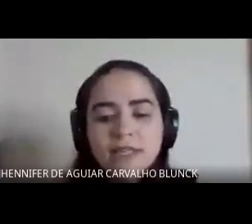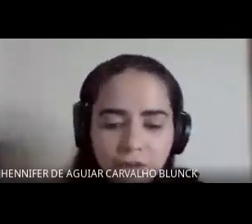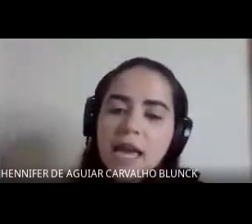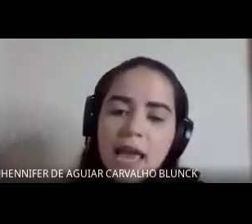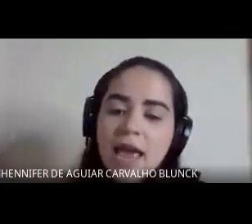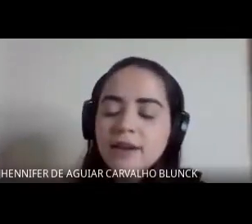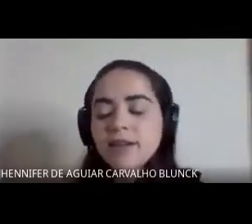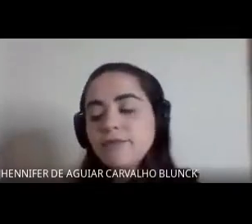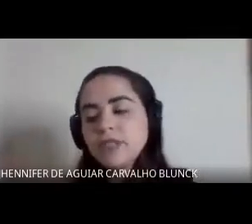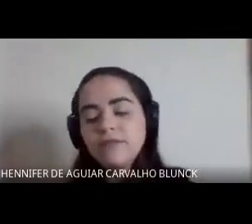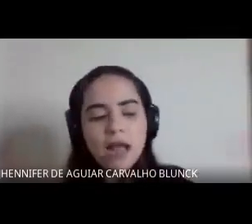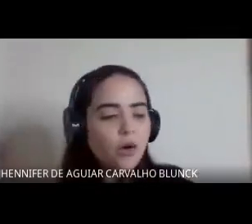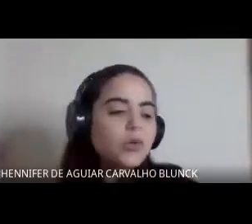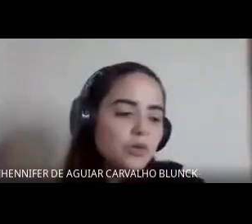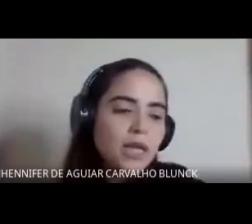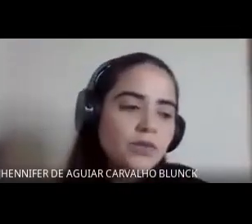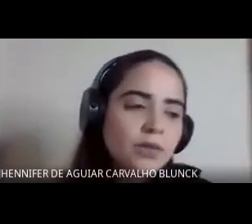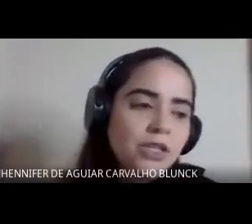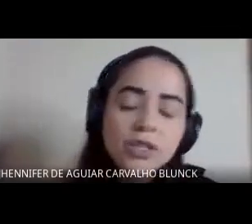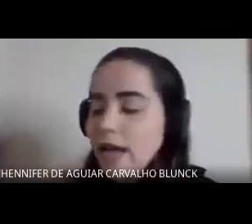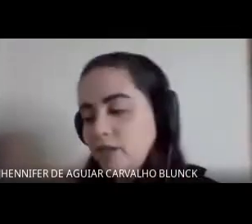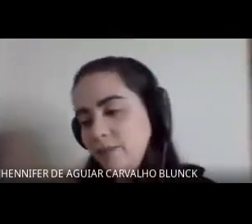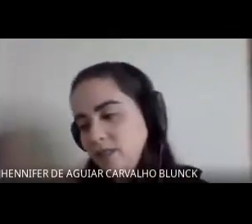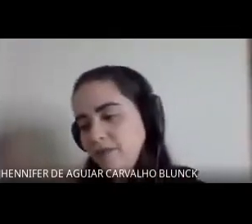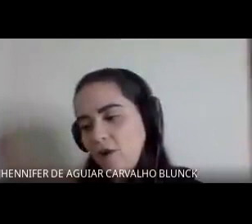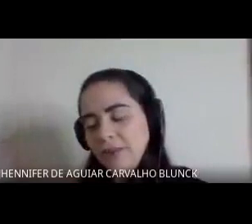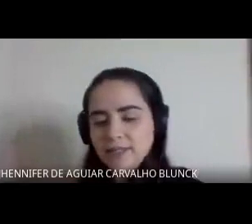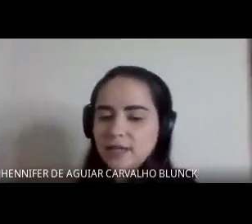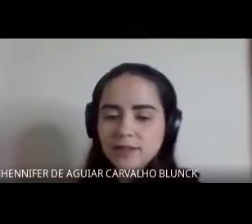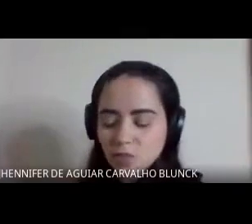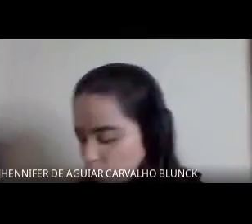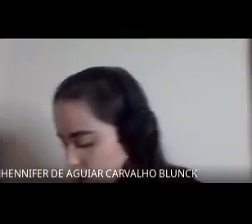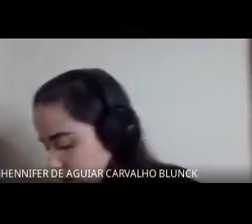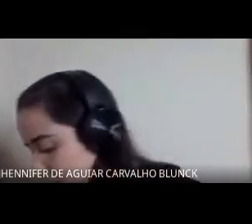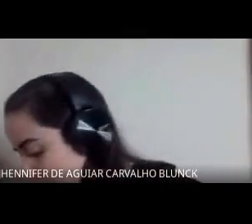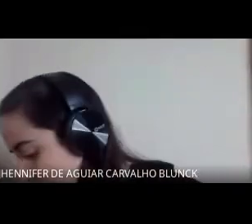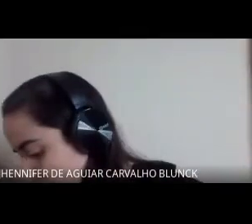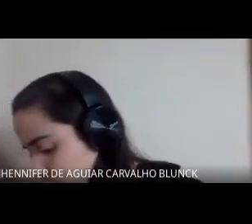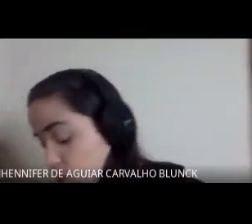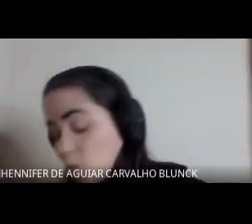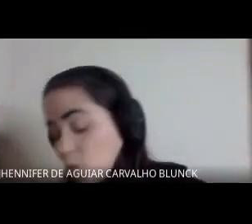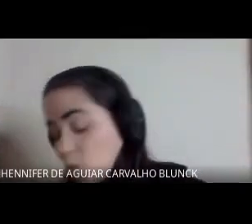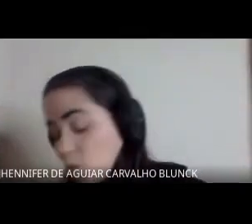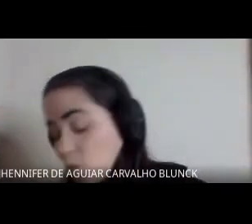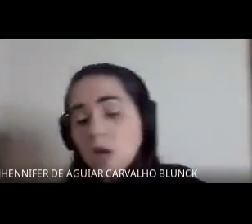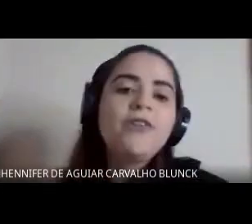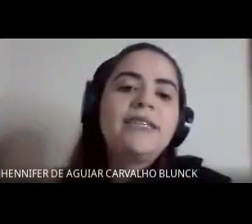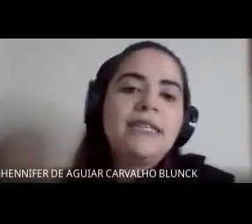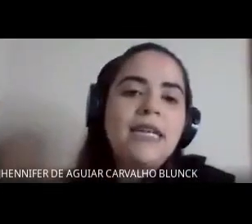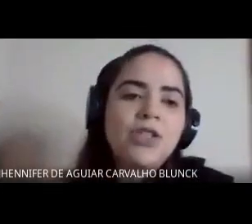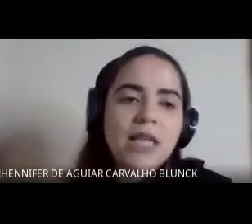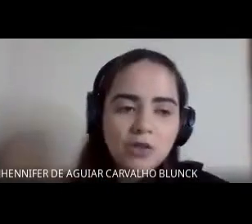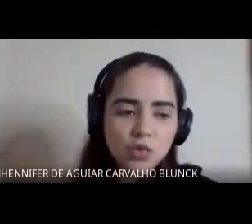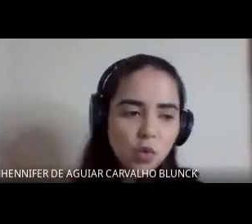convívio, é que você vai construir a sua identidade. Da mesma forma, as crianças surdas, elas vão desenvolver